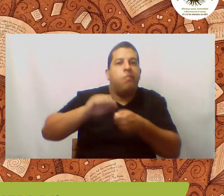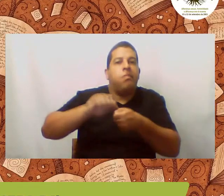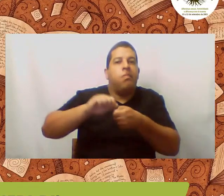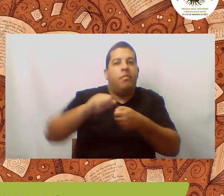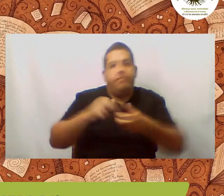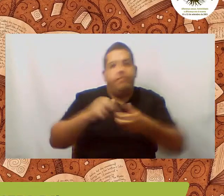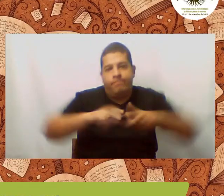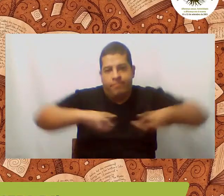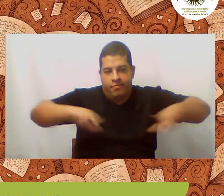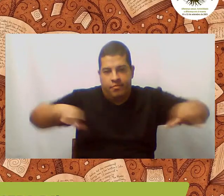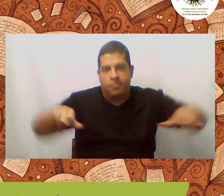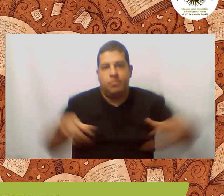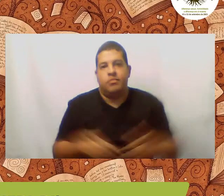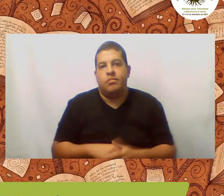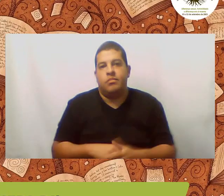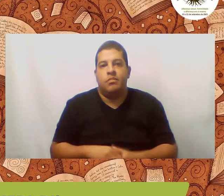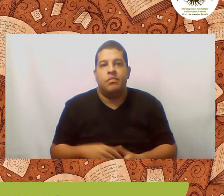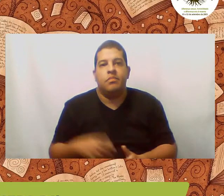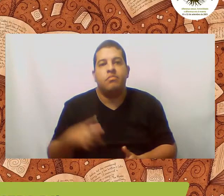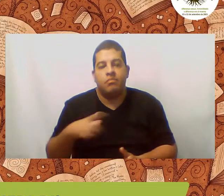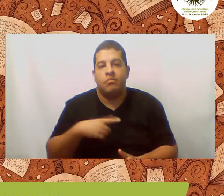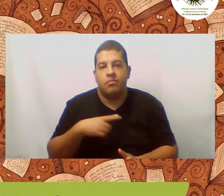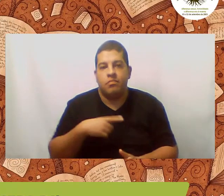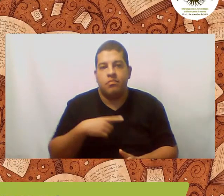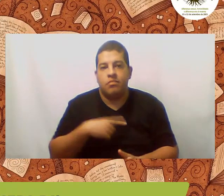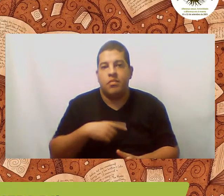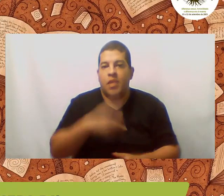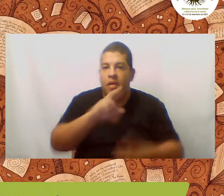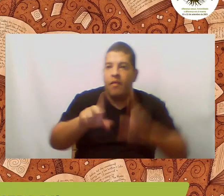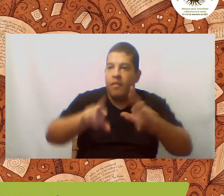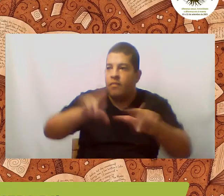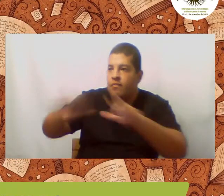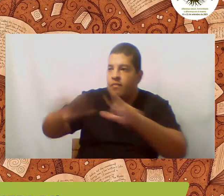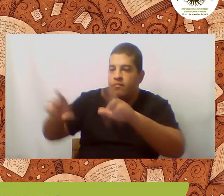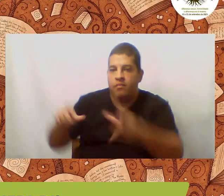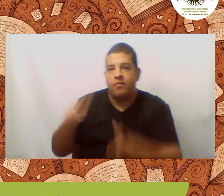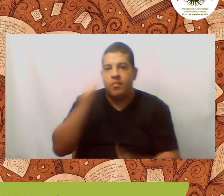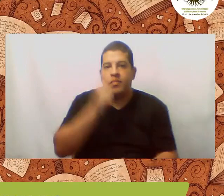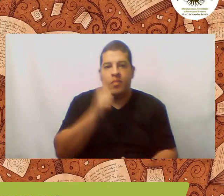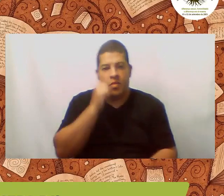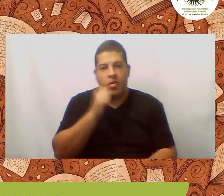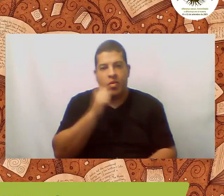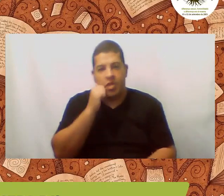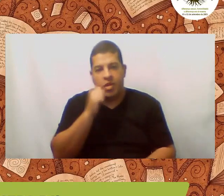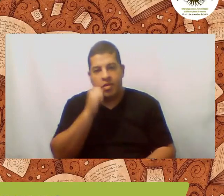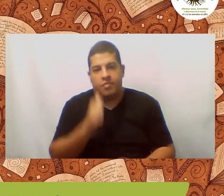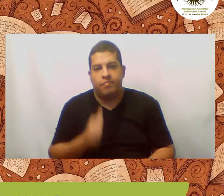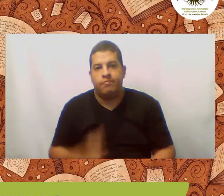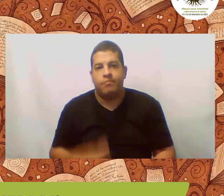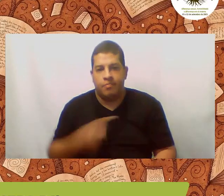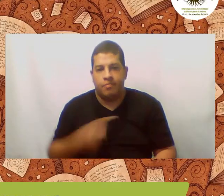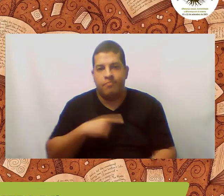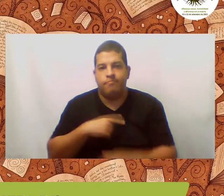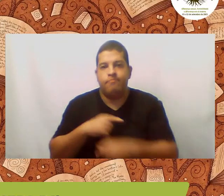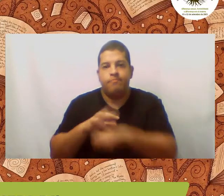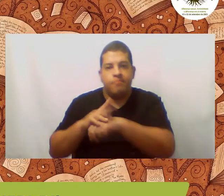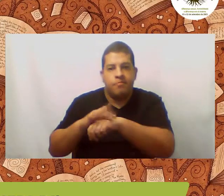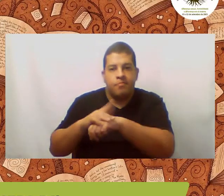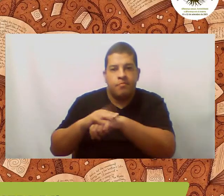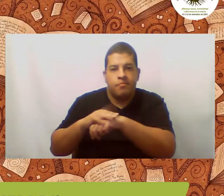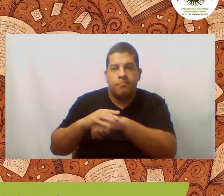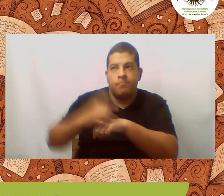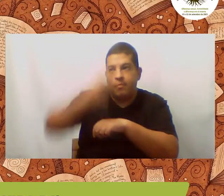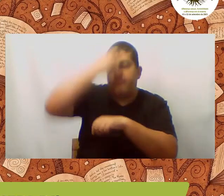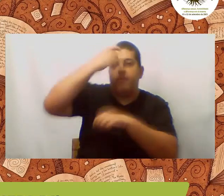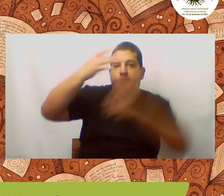melhor dizendo, essas modalidades de ser feminino passaram a ser psicopatologizadas e criminalizadas,